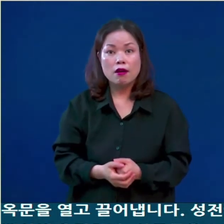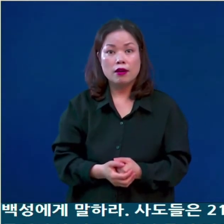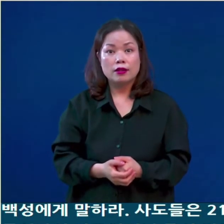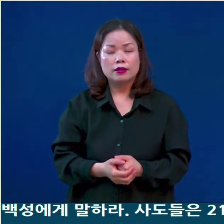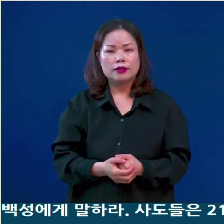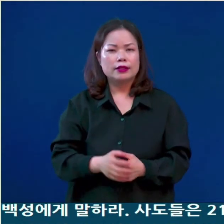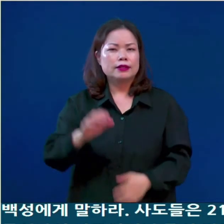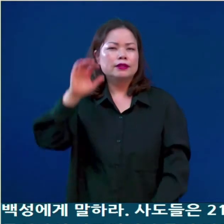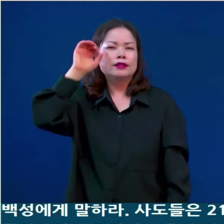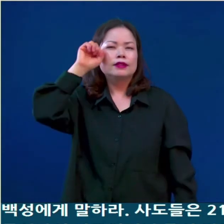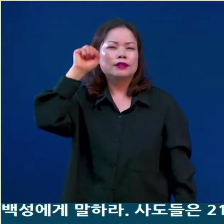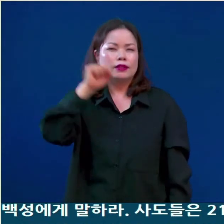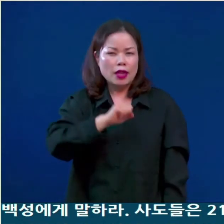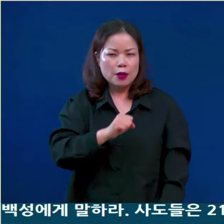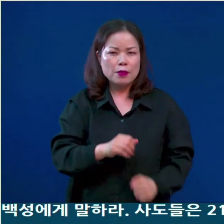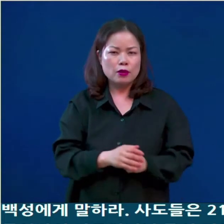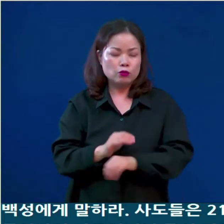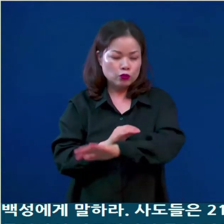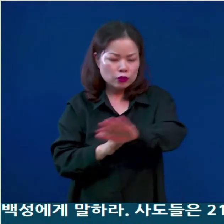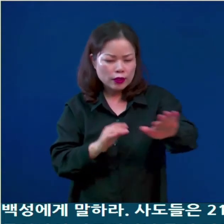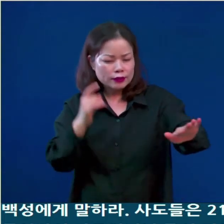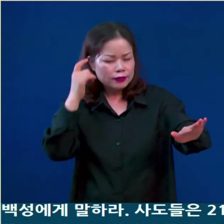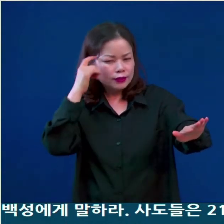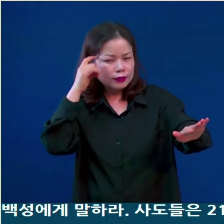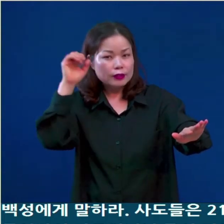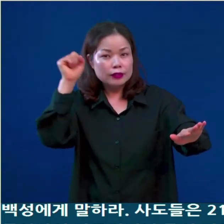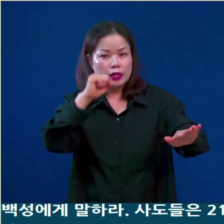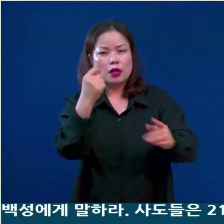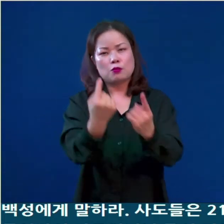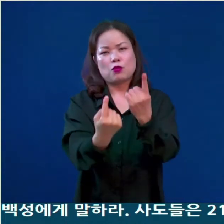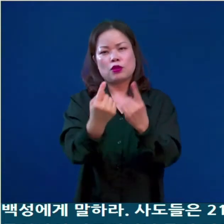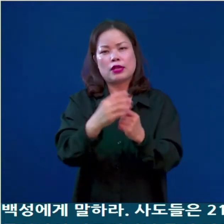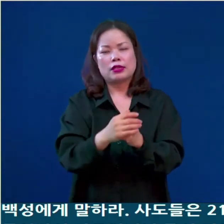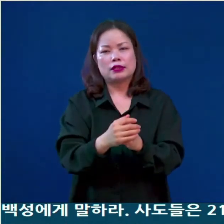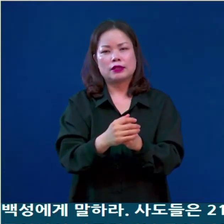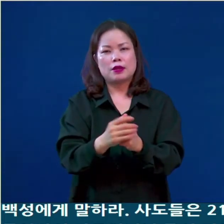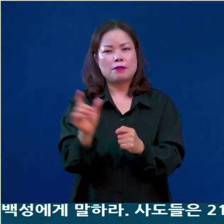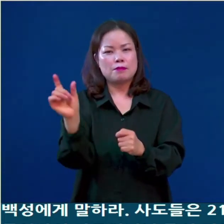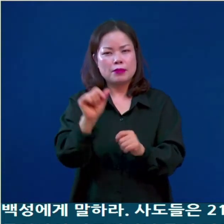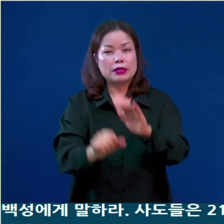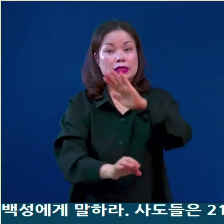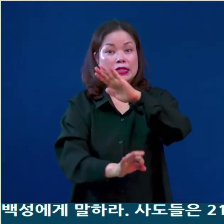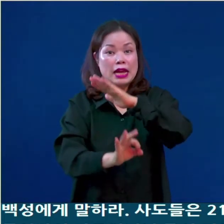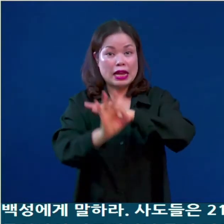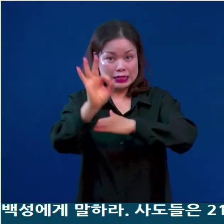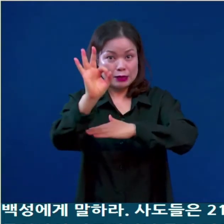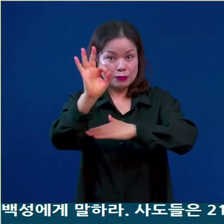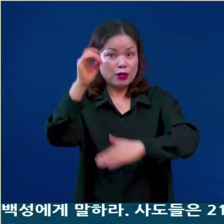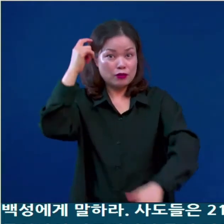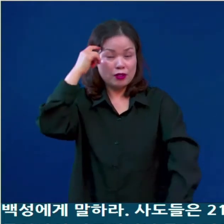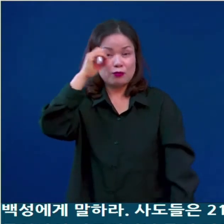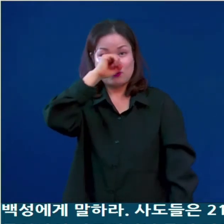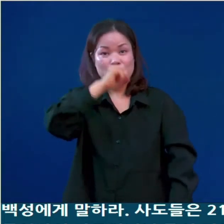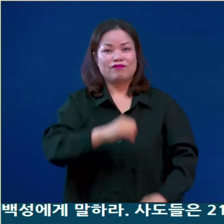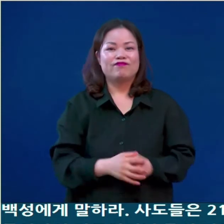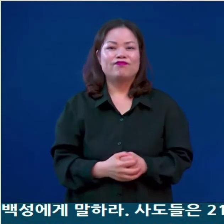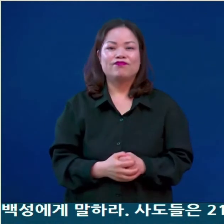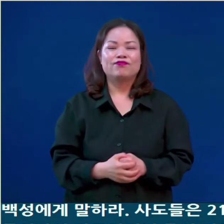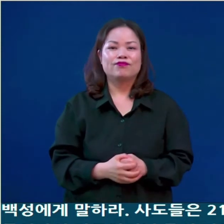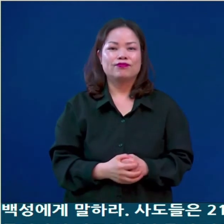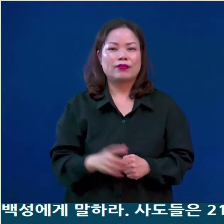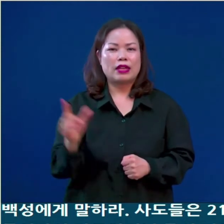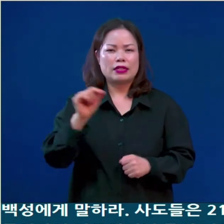여기 새벽은 우리가 생각하는 그런 새벽이라기보다는 이른 아침이라고 생각을 하면 좋을 것 같습니다.